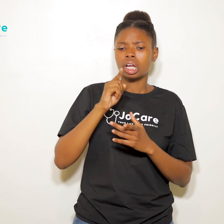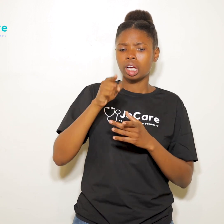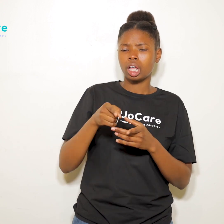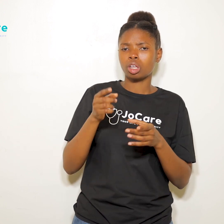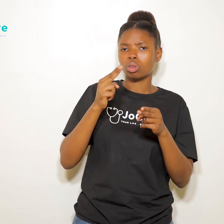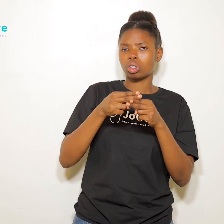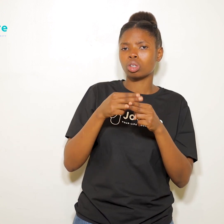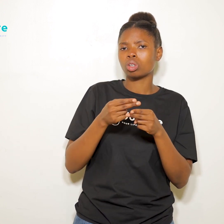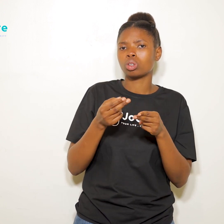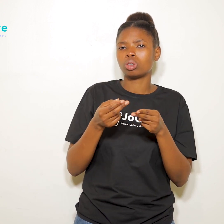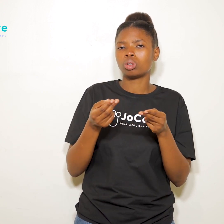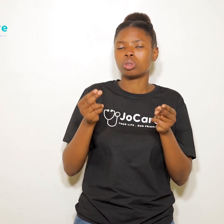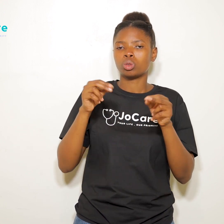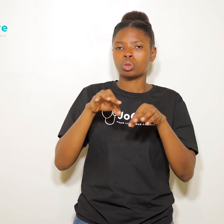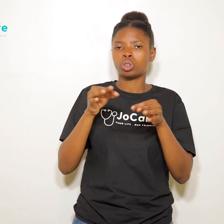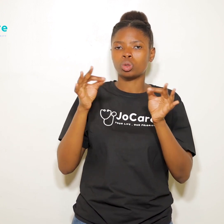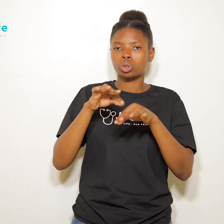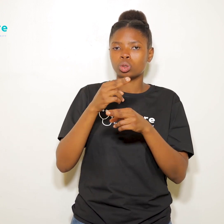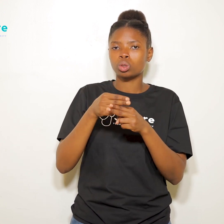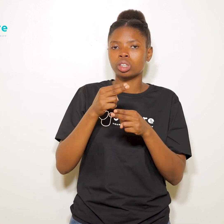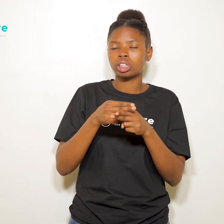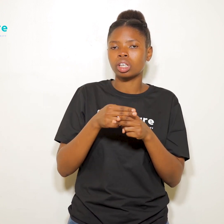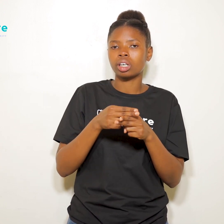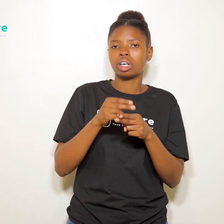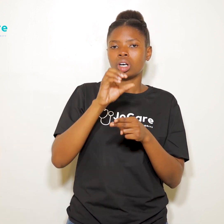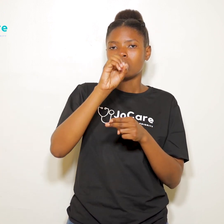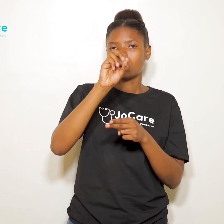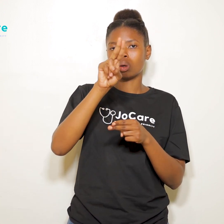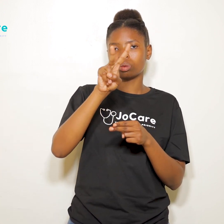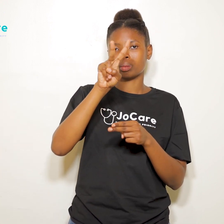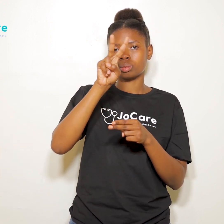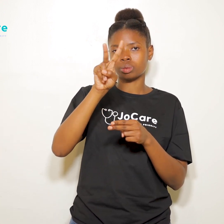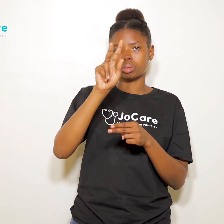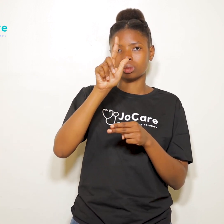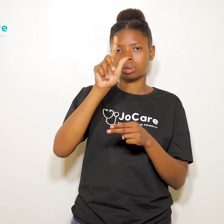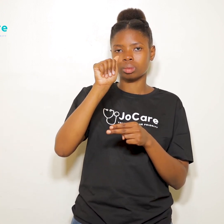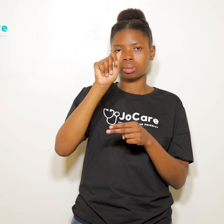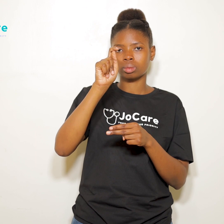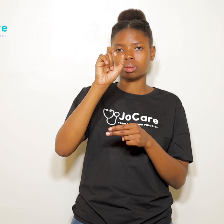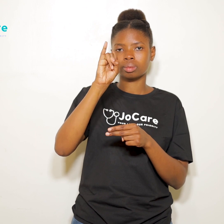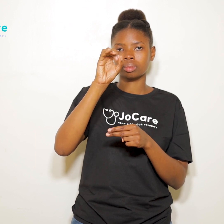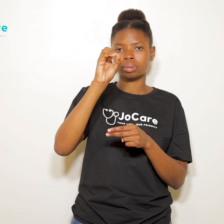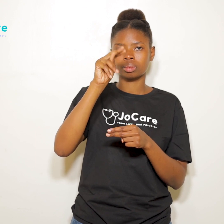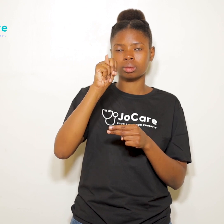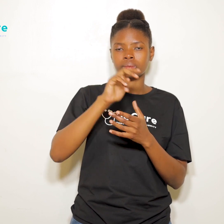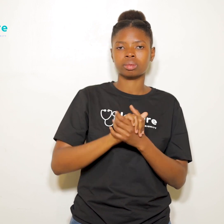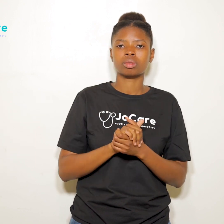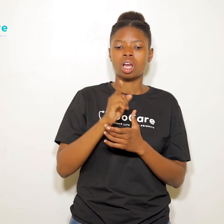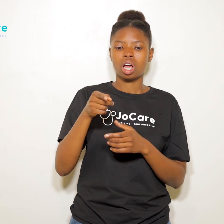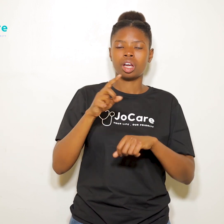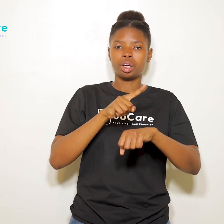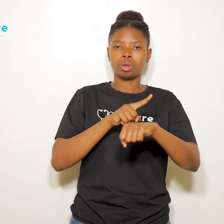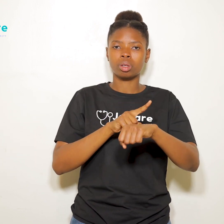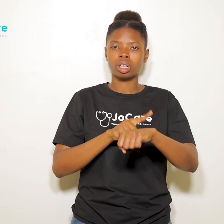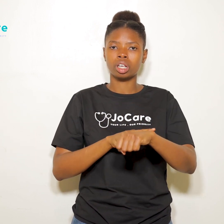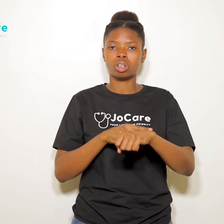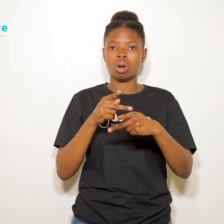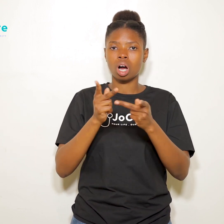hagakurikiraho noneho n'igice cya kabiri cy'ukwezi k'umugore, aho icyo twita follicular phase. Muri icyo gihe rero ahantu